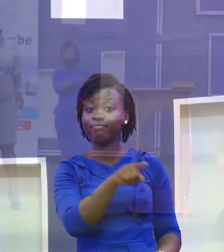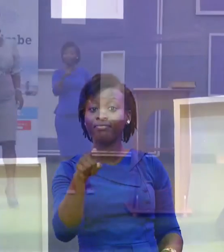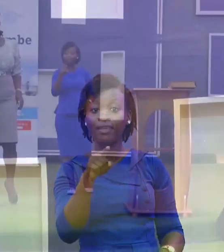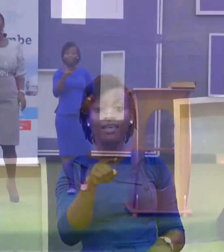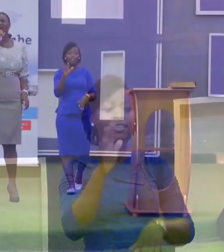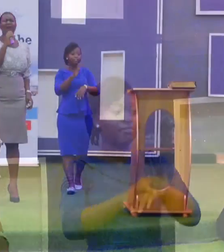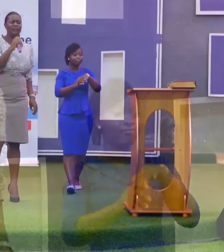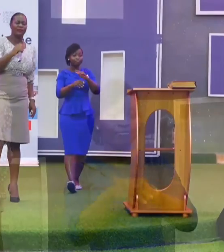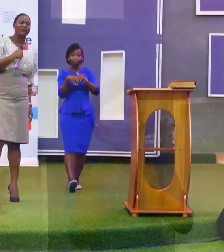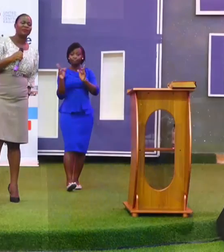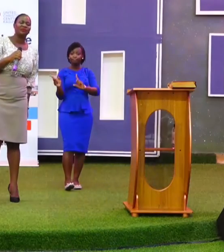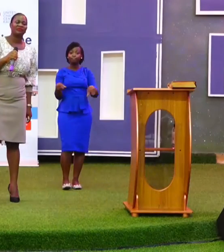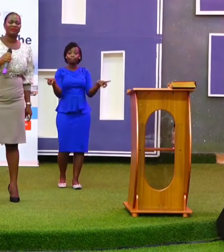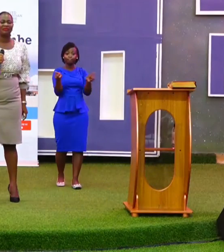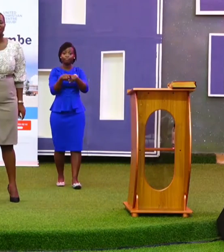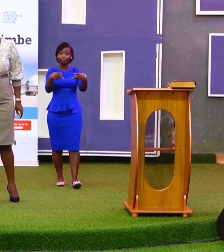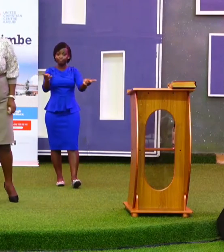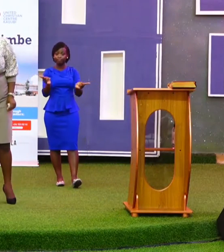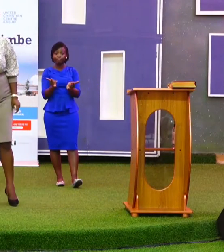Hey, hey, hey